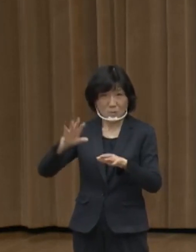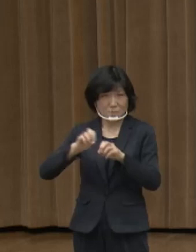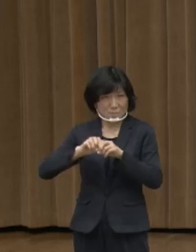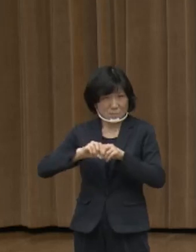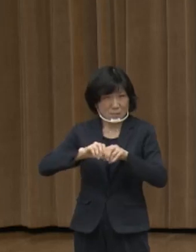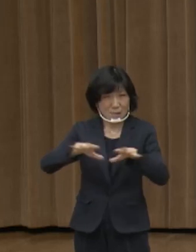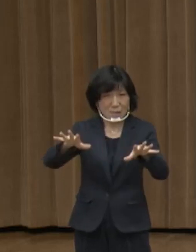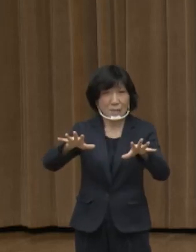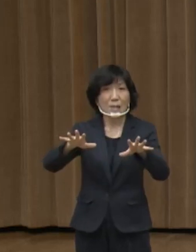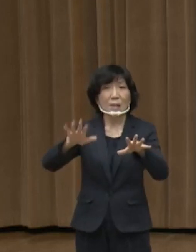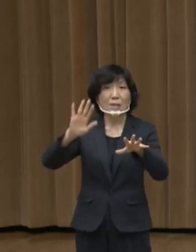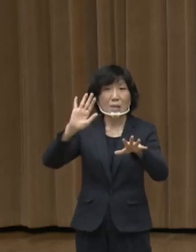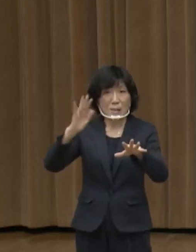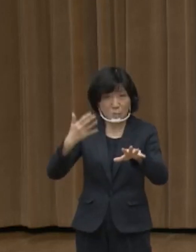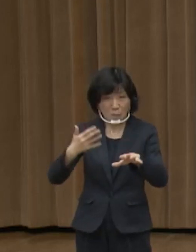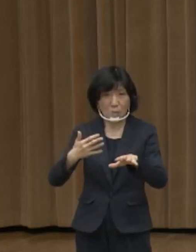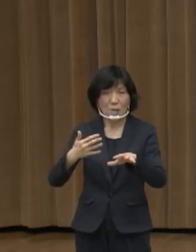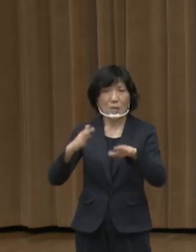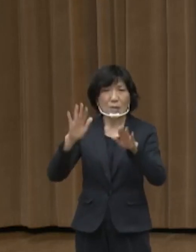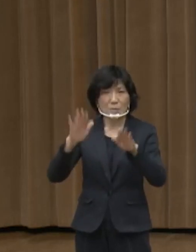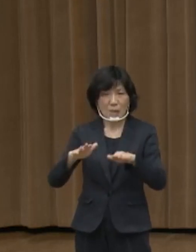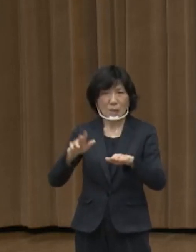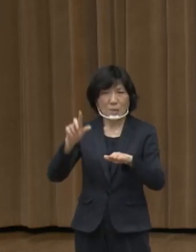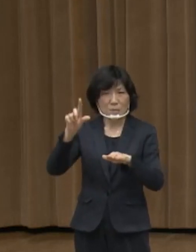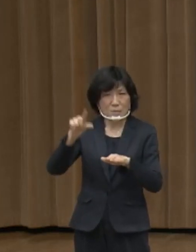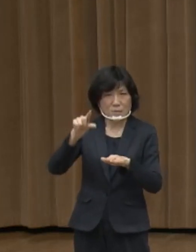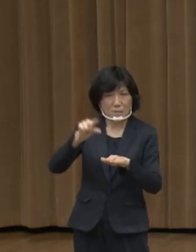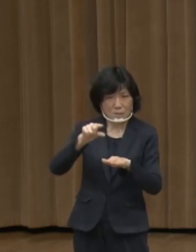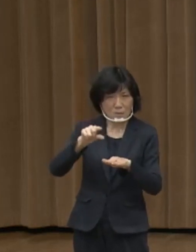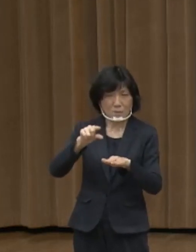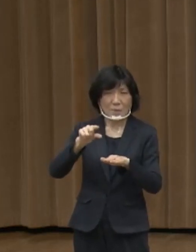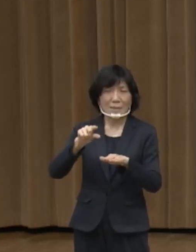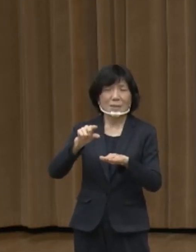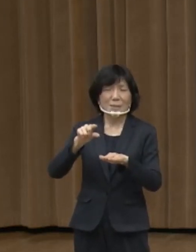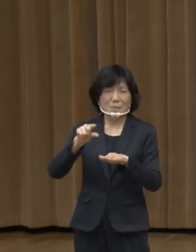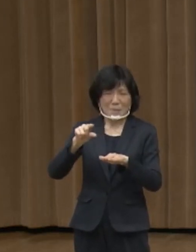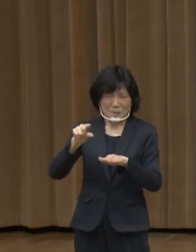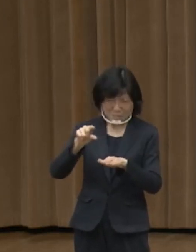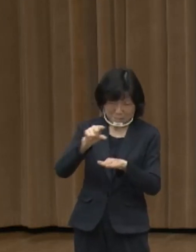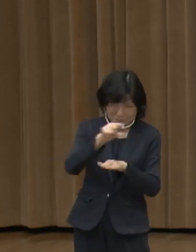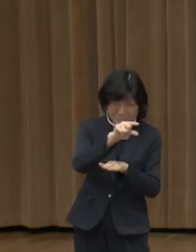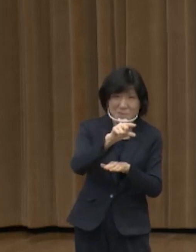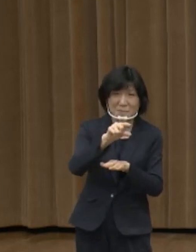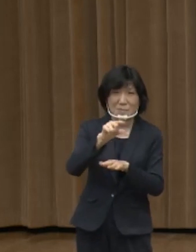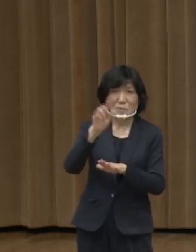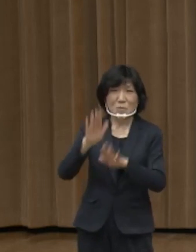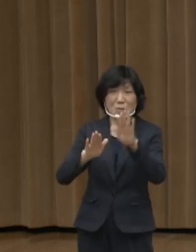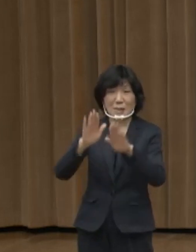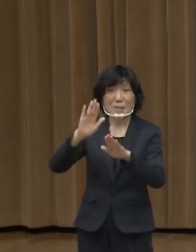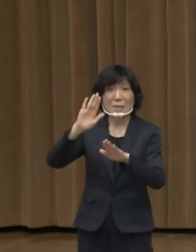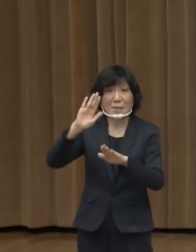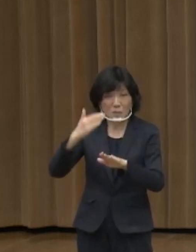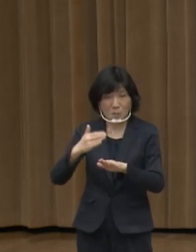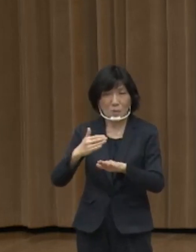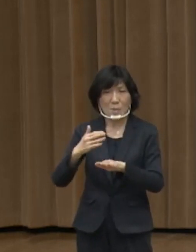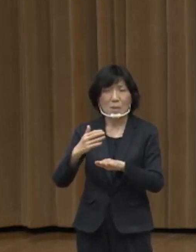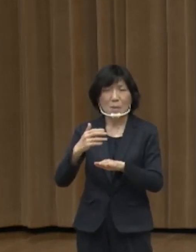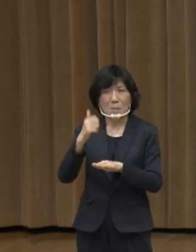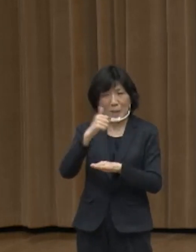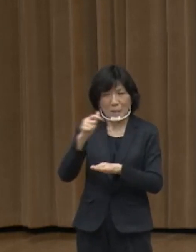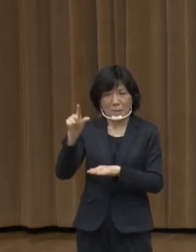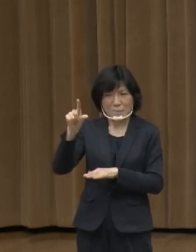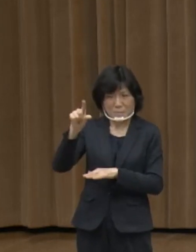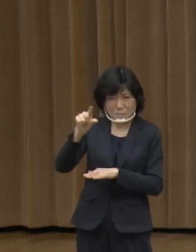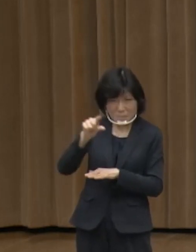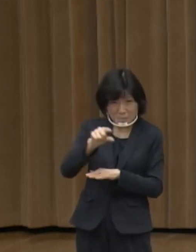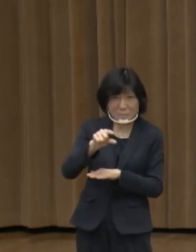が徐々に今低下傾向にある、もしくは若干足踏み状態にはありますけれども、しかしそれでも緩やかに下が